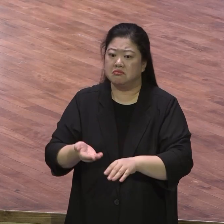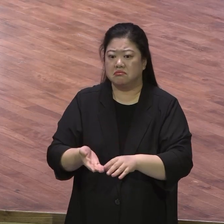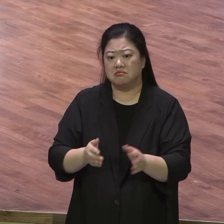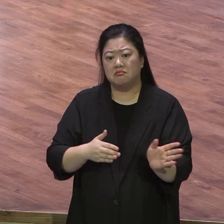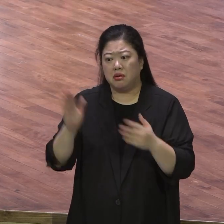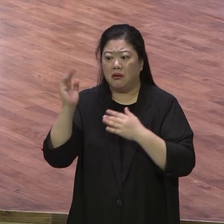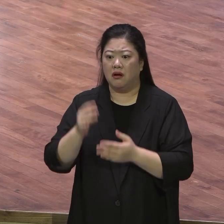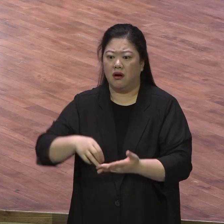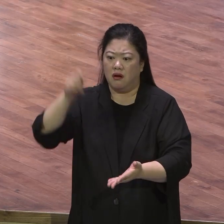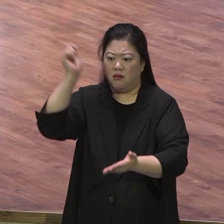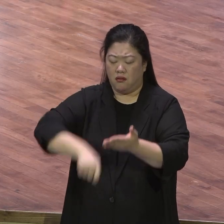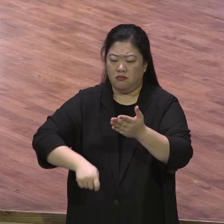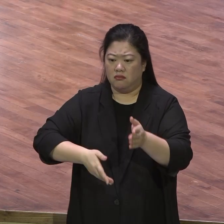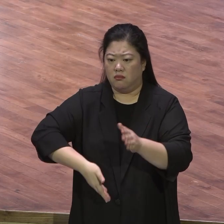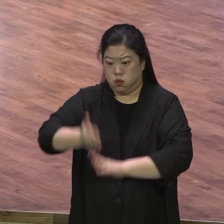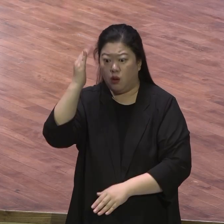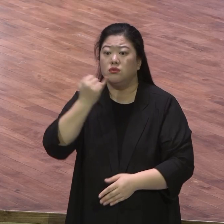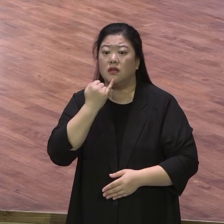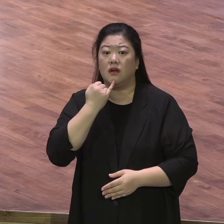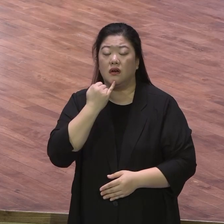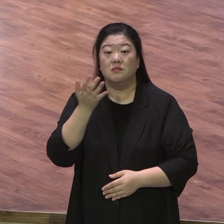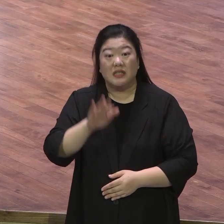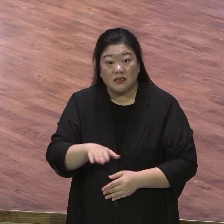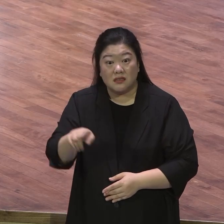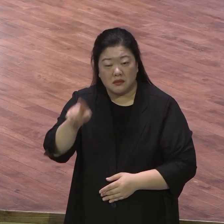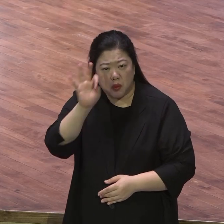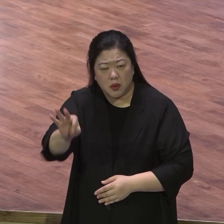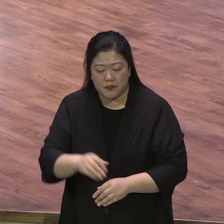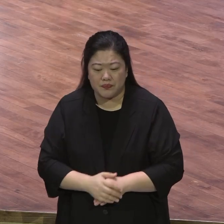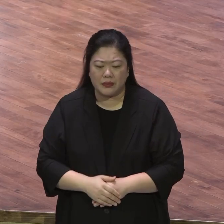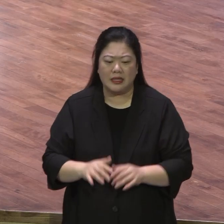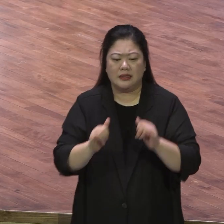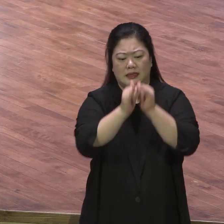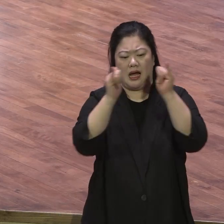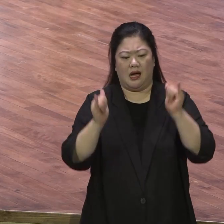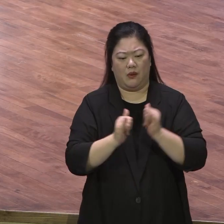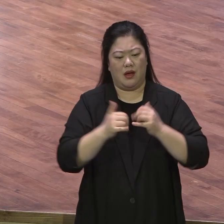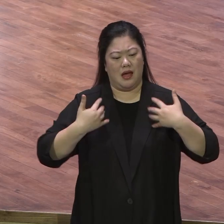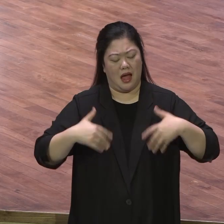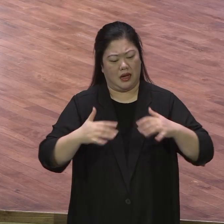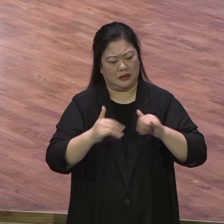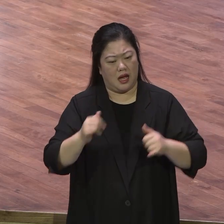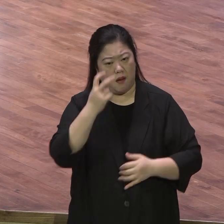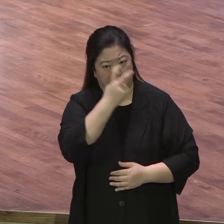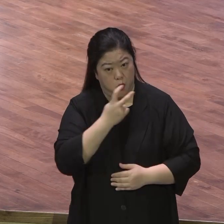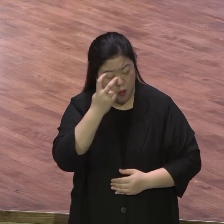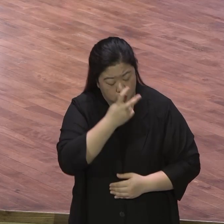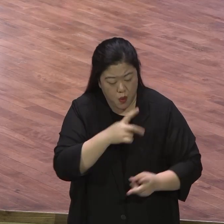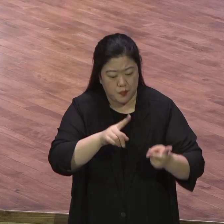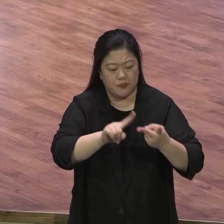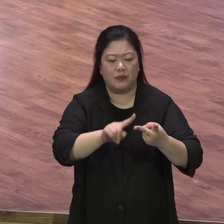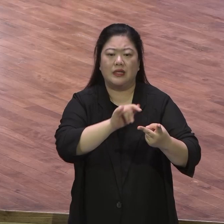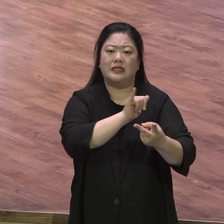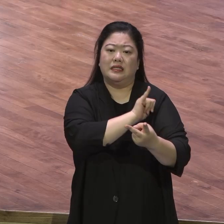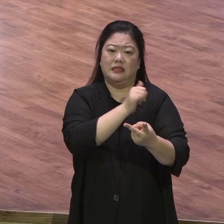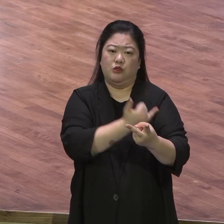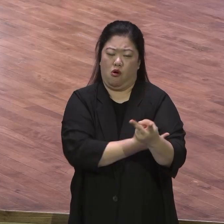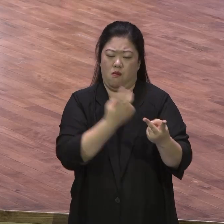약사회적 약자에 대한 보호 인권을 명분으로 합니다